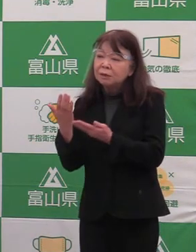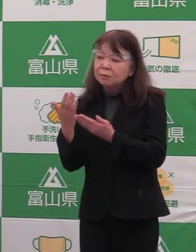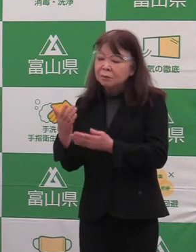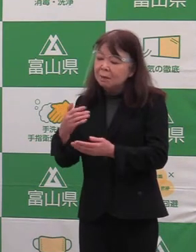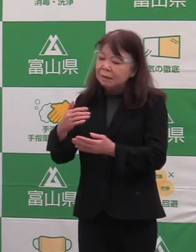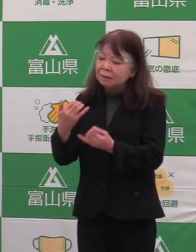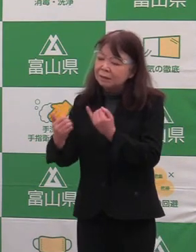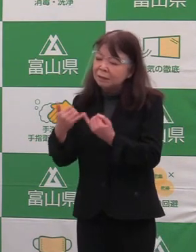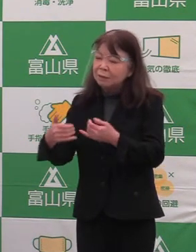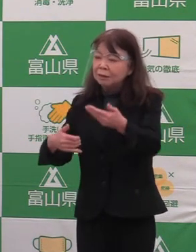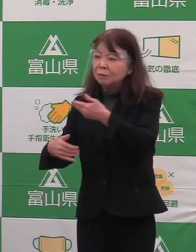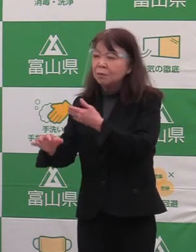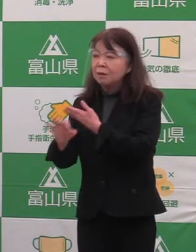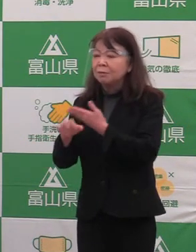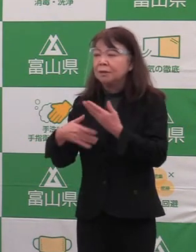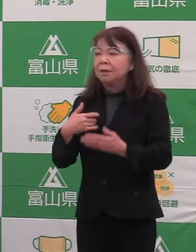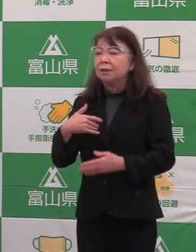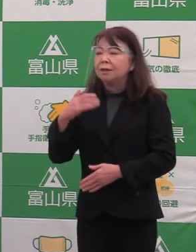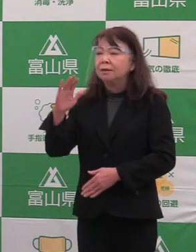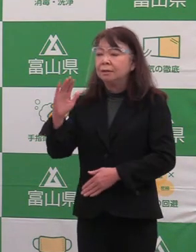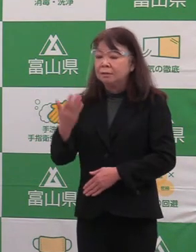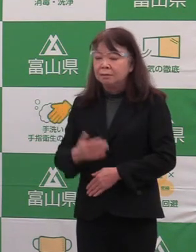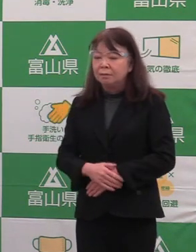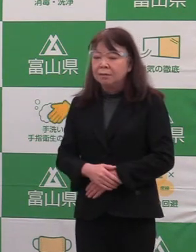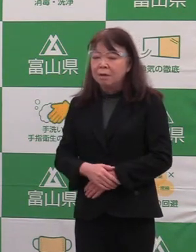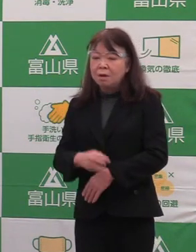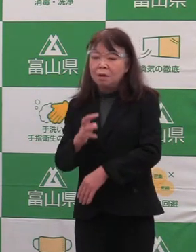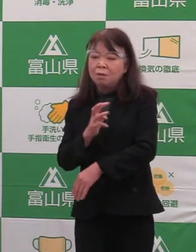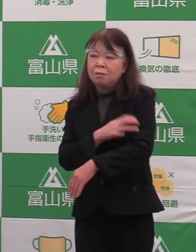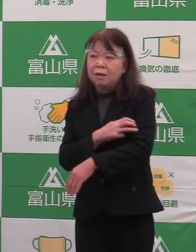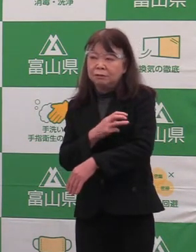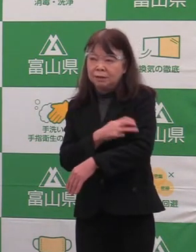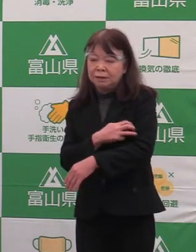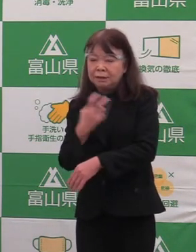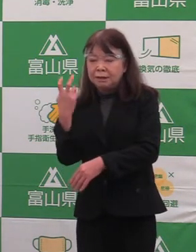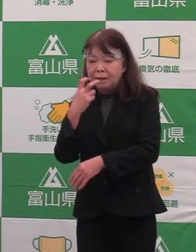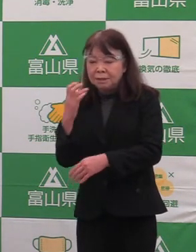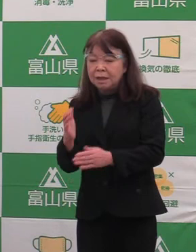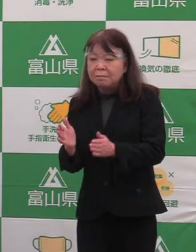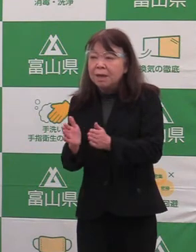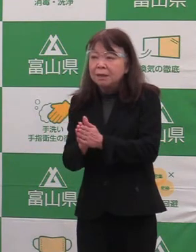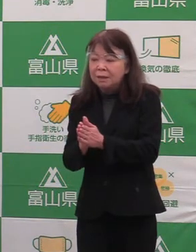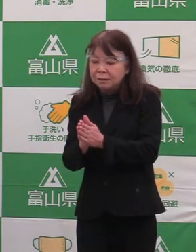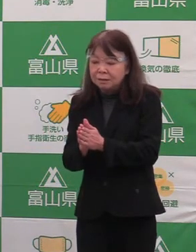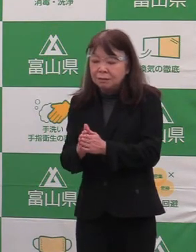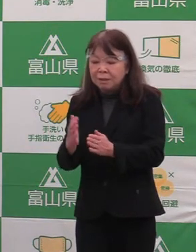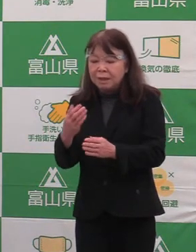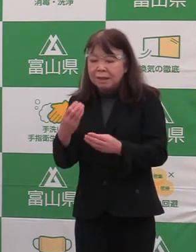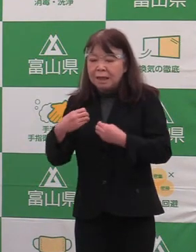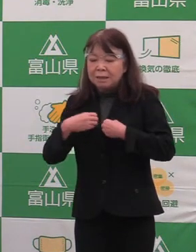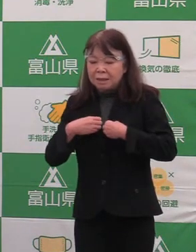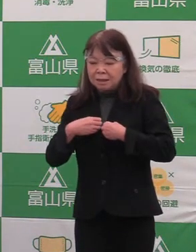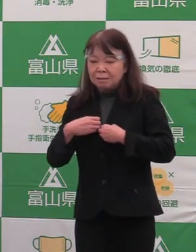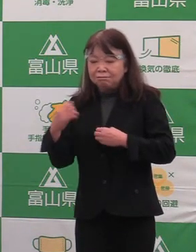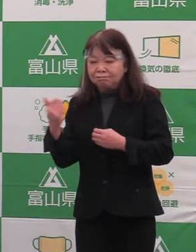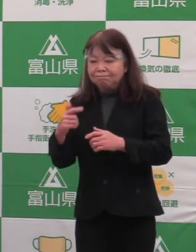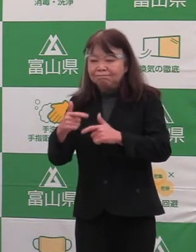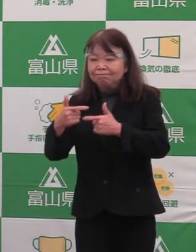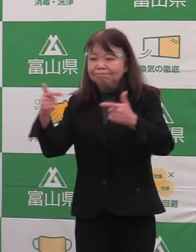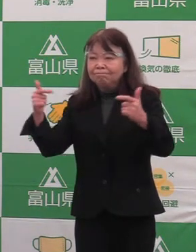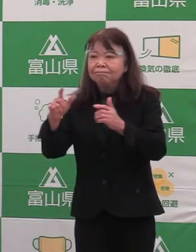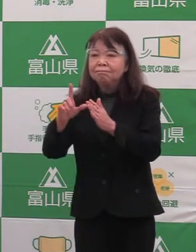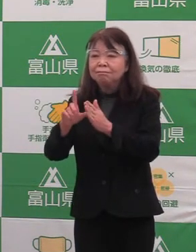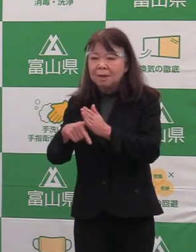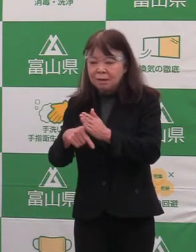質問になるんですけれども、ワクチン検査パッケージについて、その感染が急速に拡大する場合などにおいては、